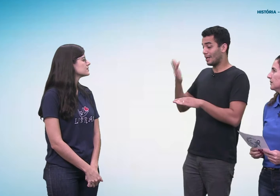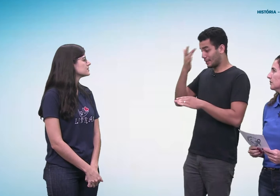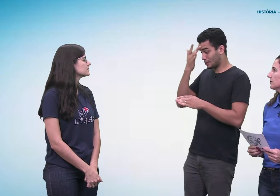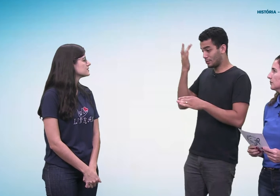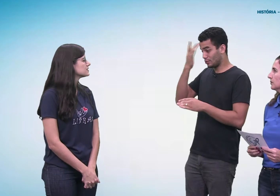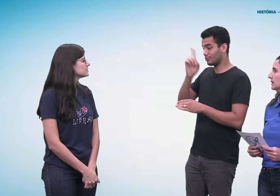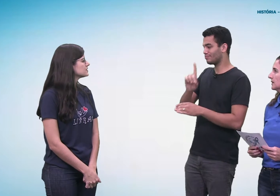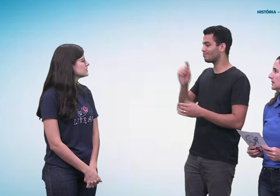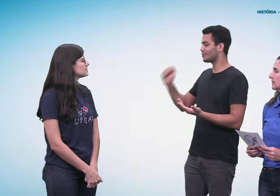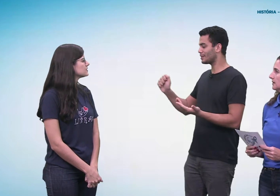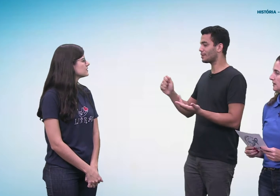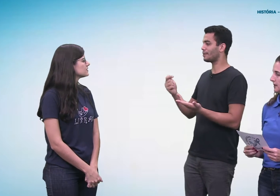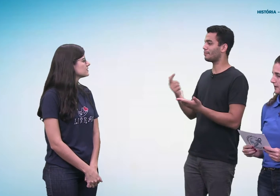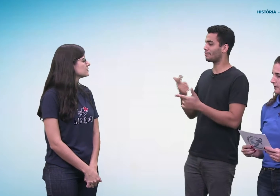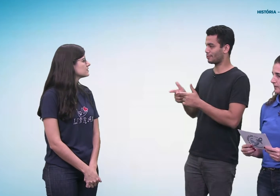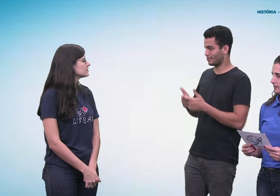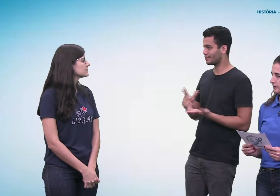pessoas surdas?